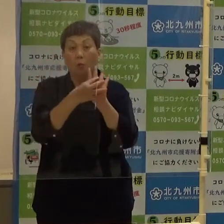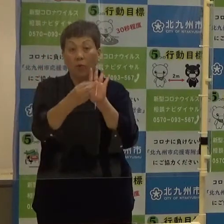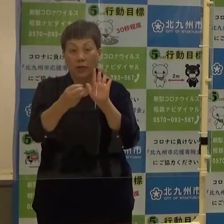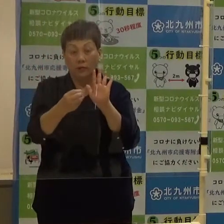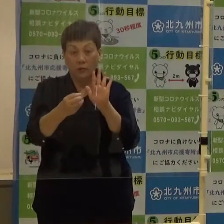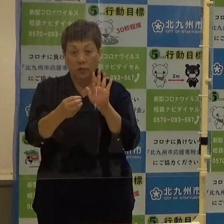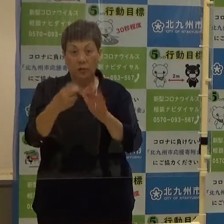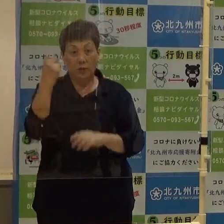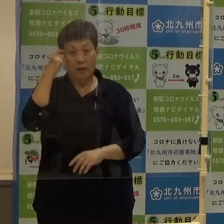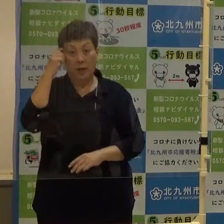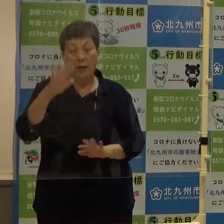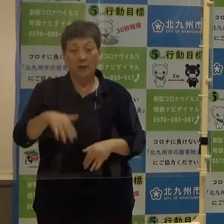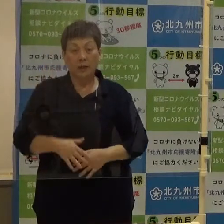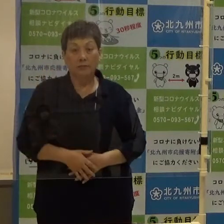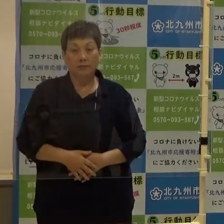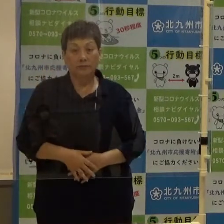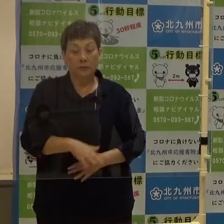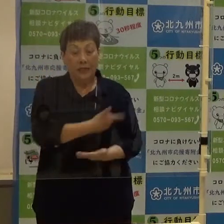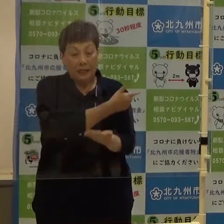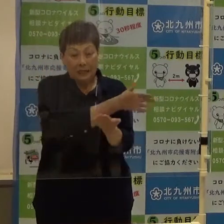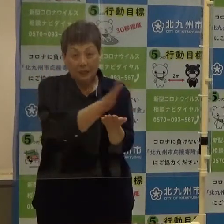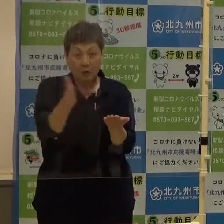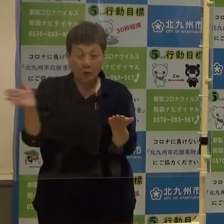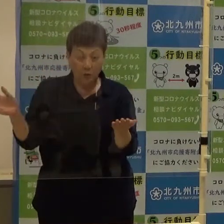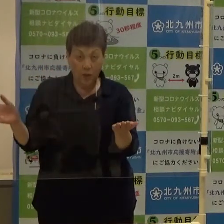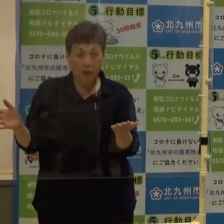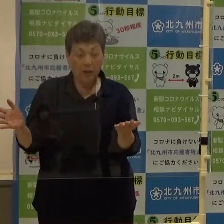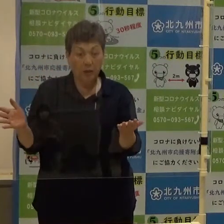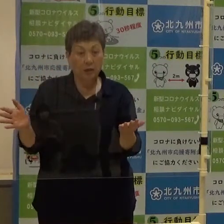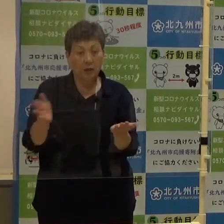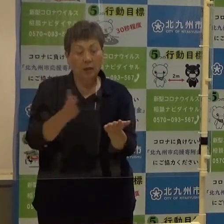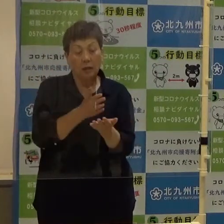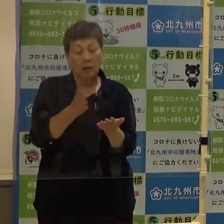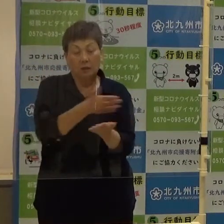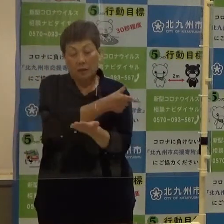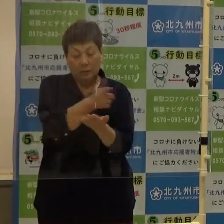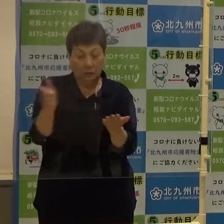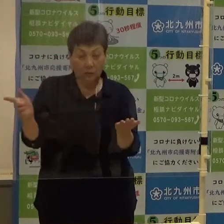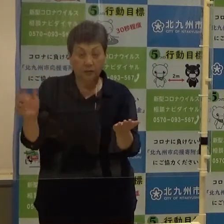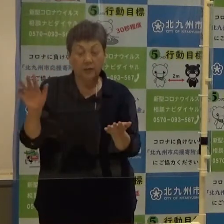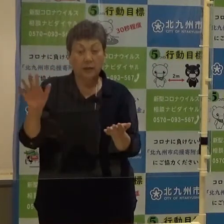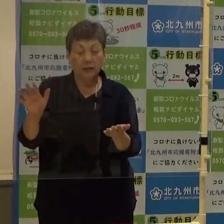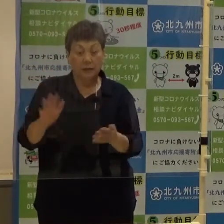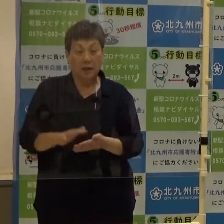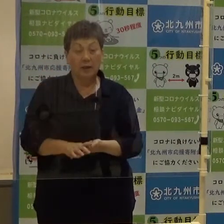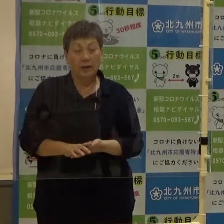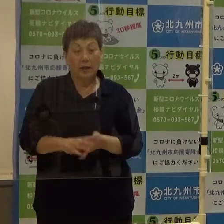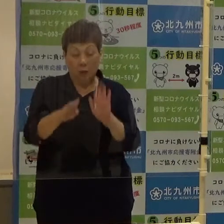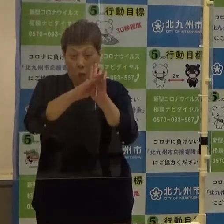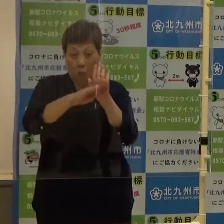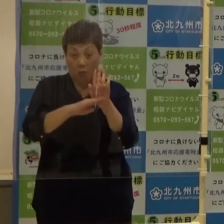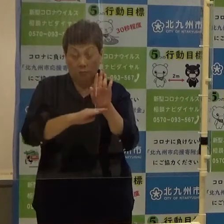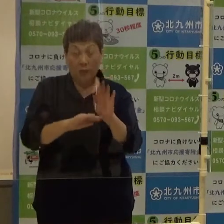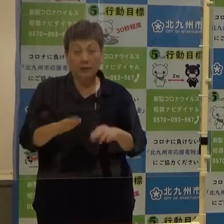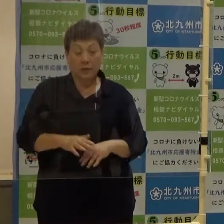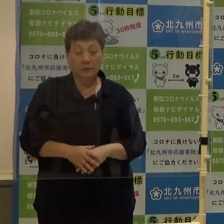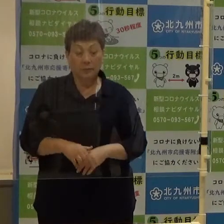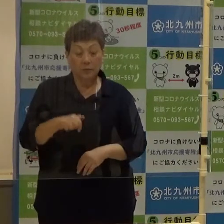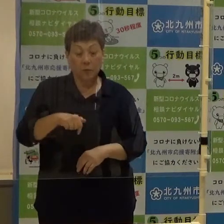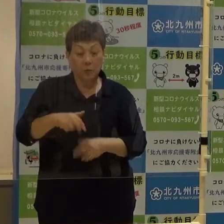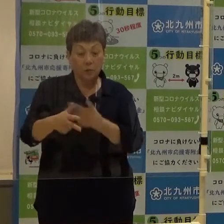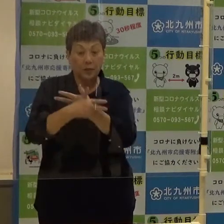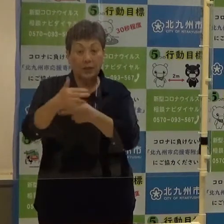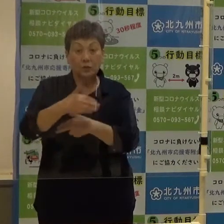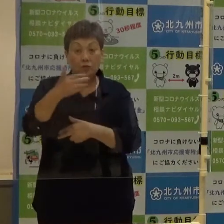けれども、まあ、かなり多岐にわたっております。で、項目の上では北九州市